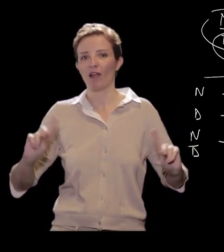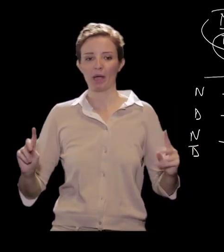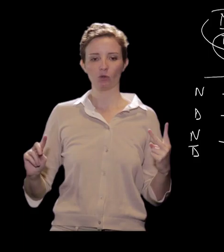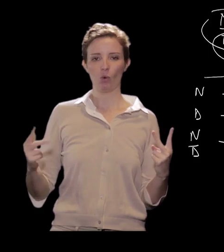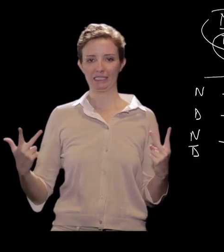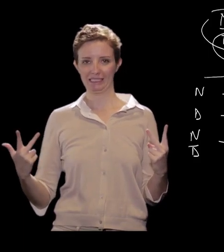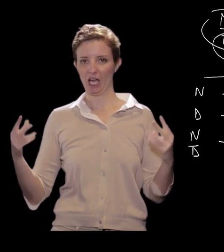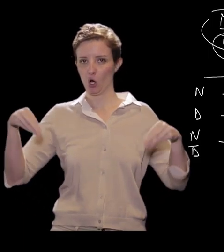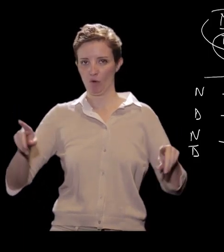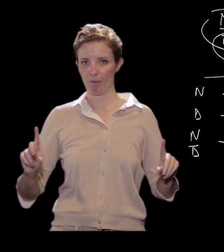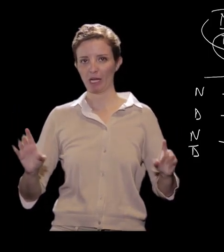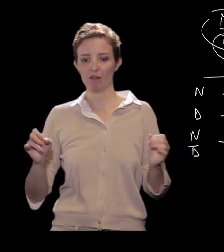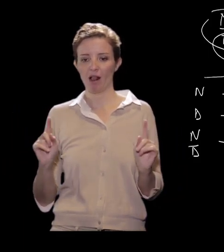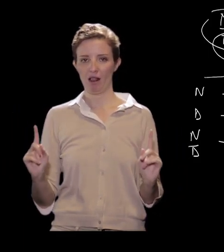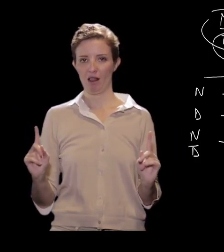soluzioni